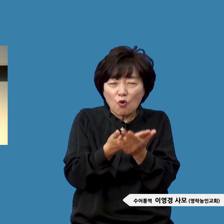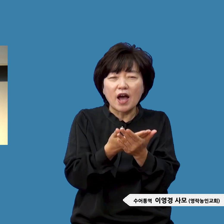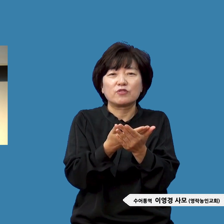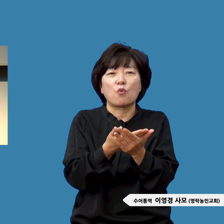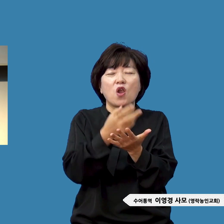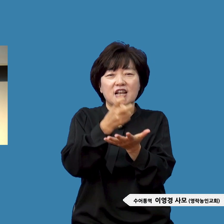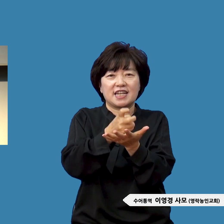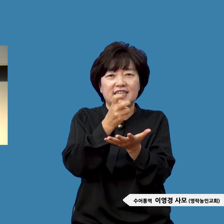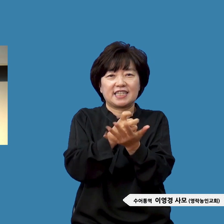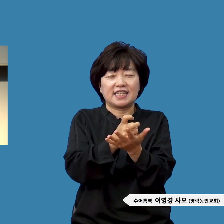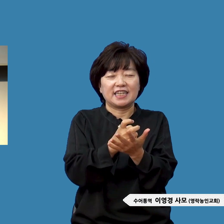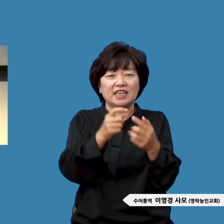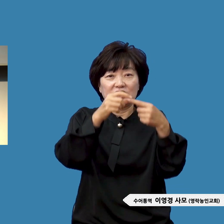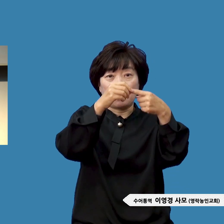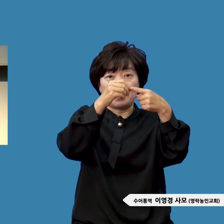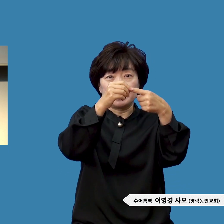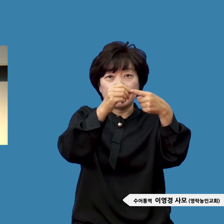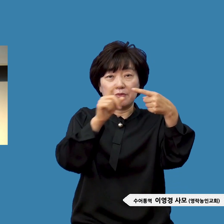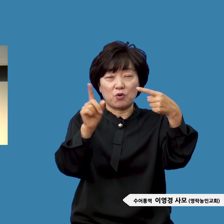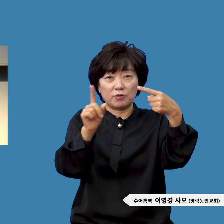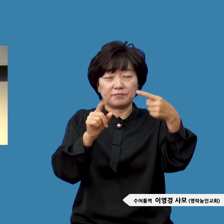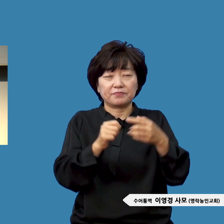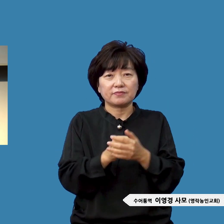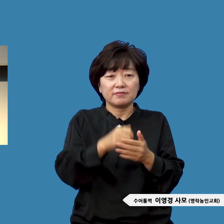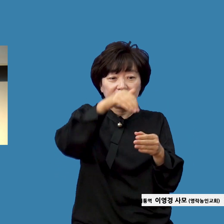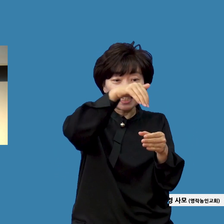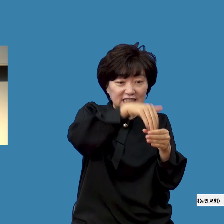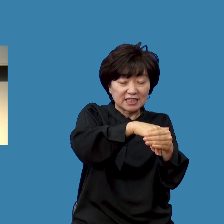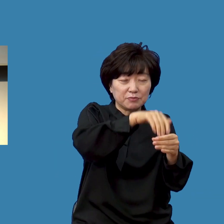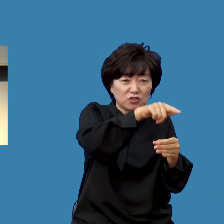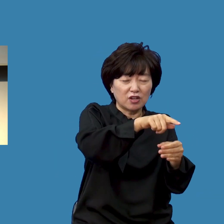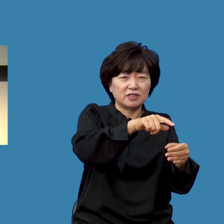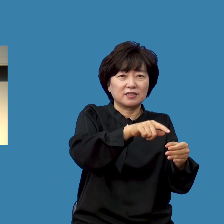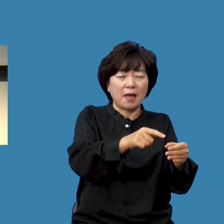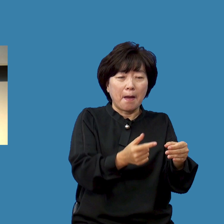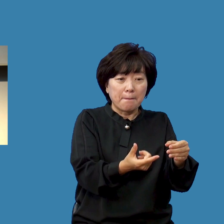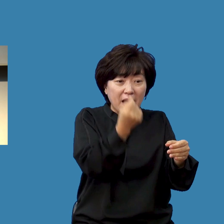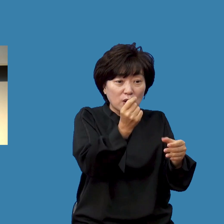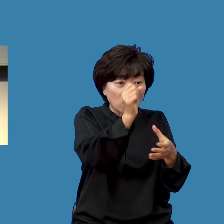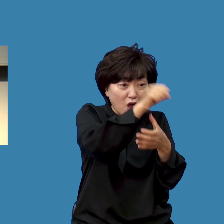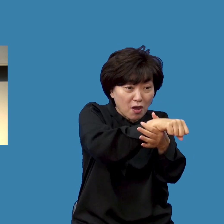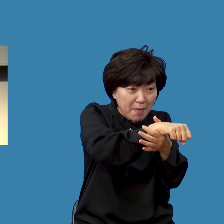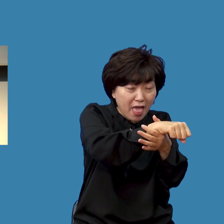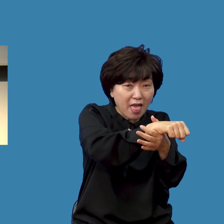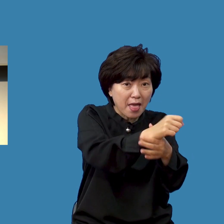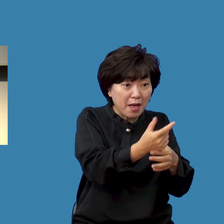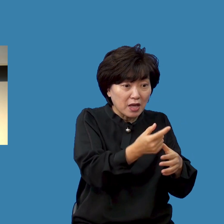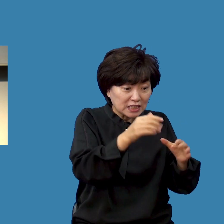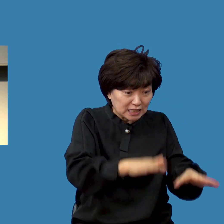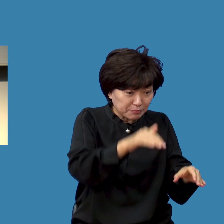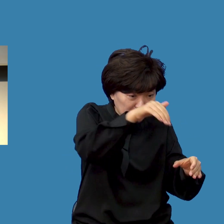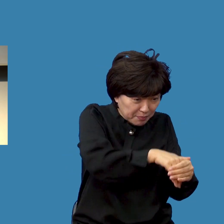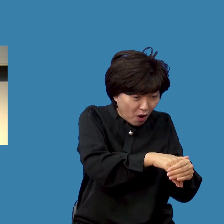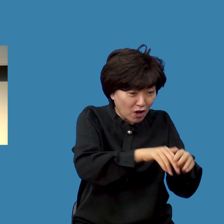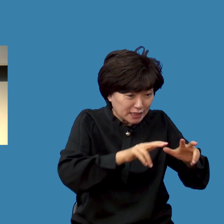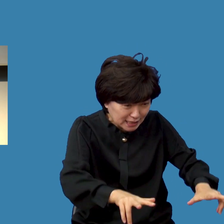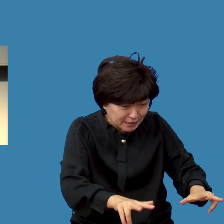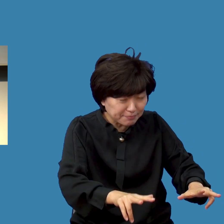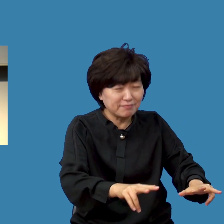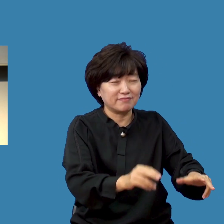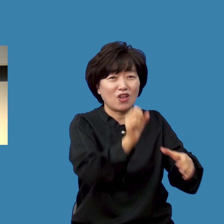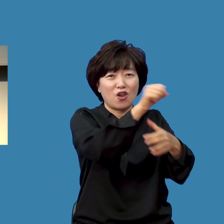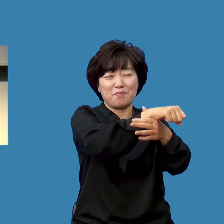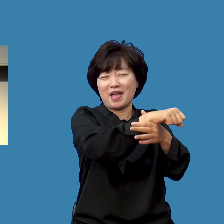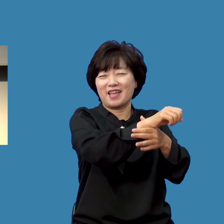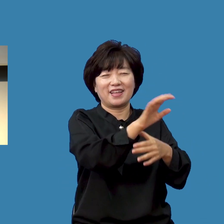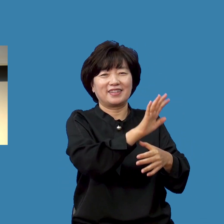중요한 원리가 있는데, 그중 첫 번째 원리는 뭐냐면 심은 것은요 바로 열매가 되는 게 아니라는 거예요. 심은 것은